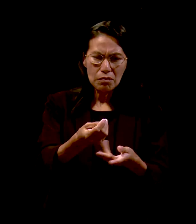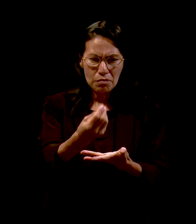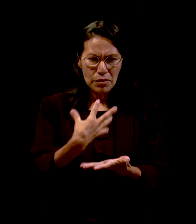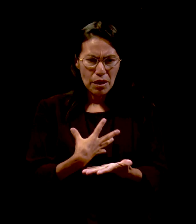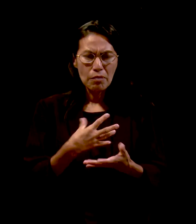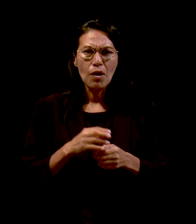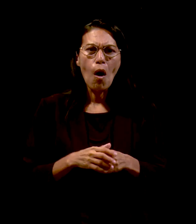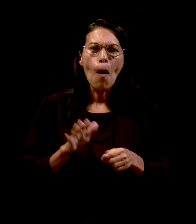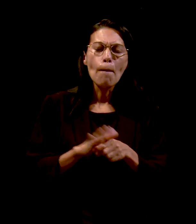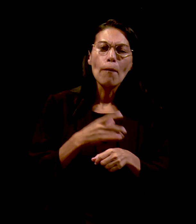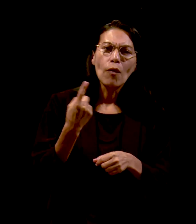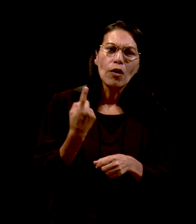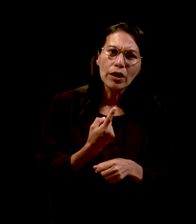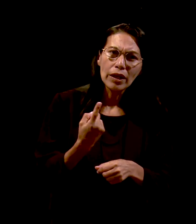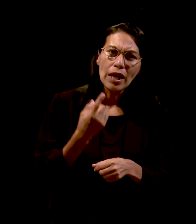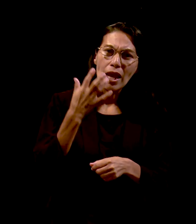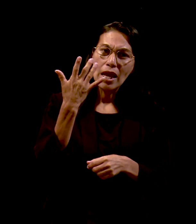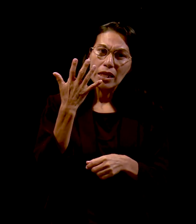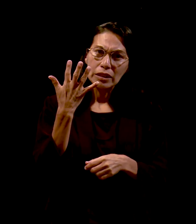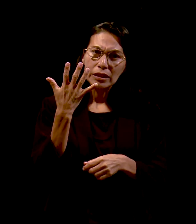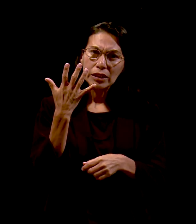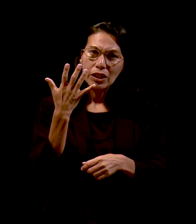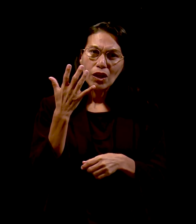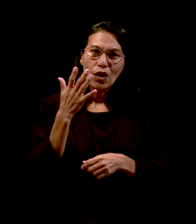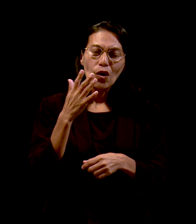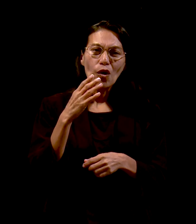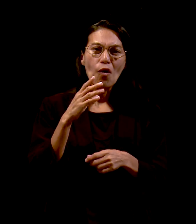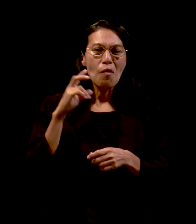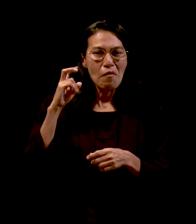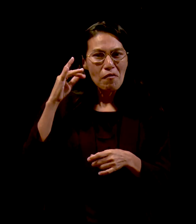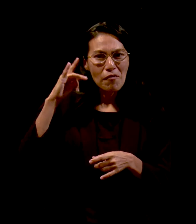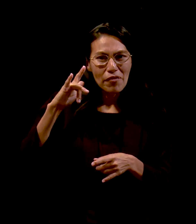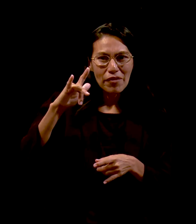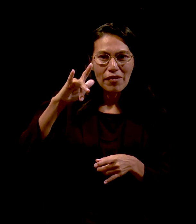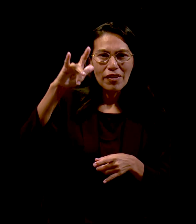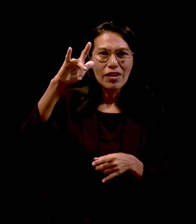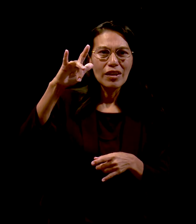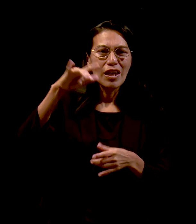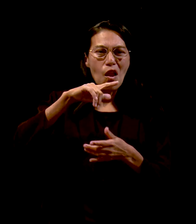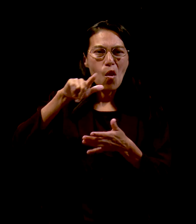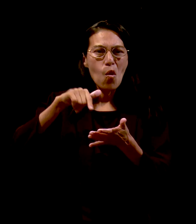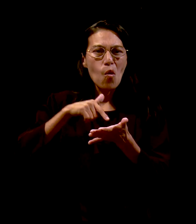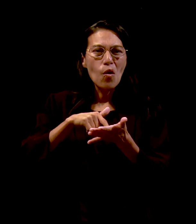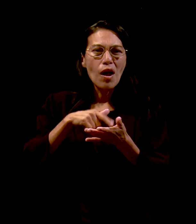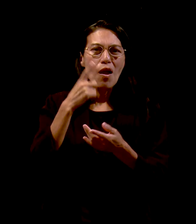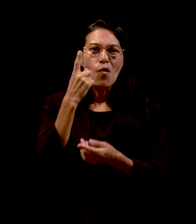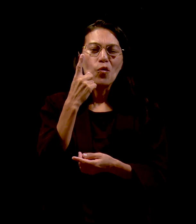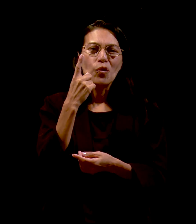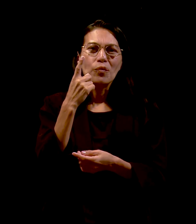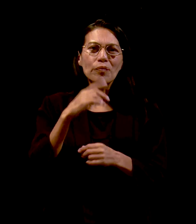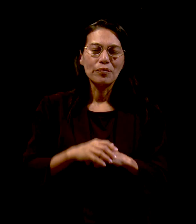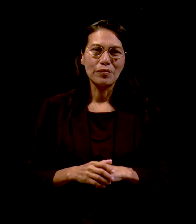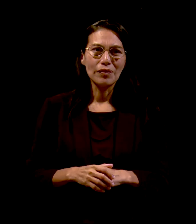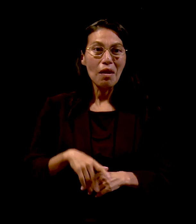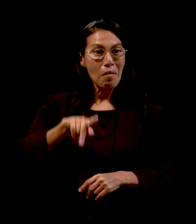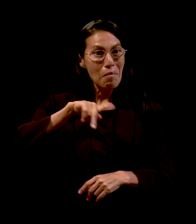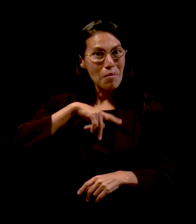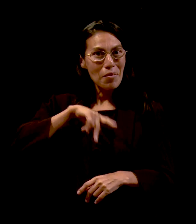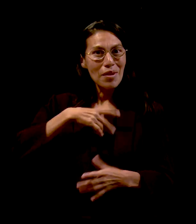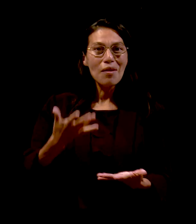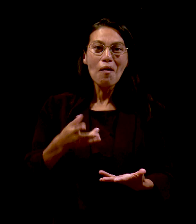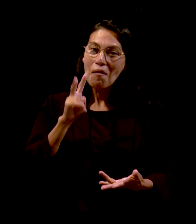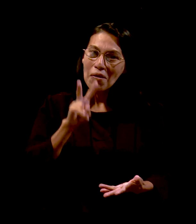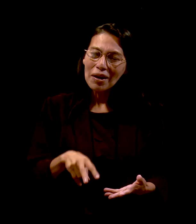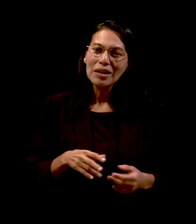tengo un asiento me queda un asiento disponible en el tuyo era el mío dios me lo estaba guardando el último